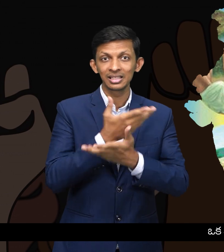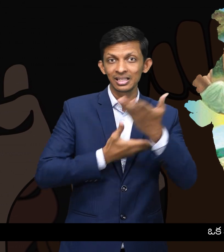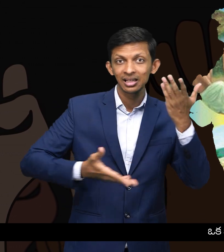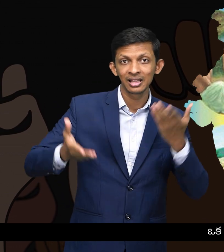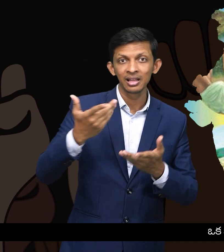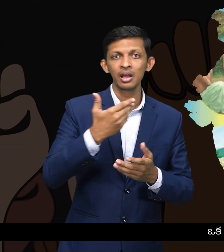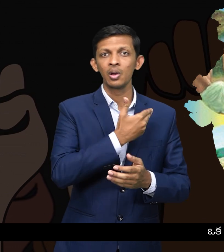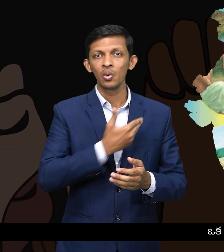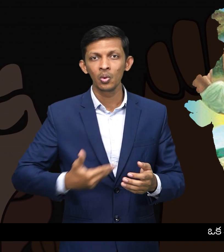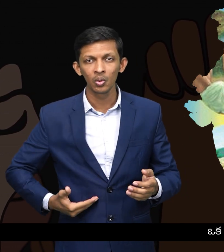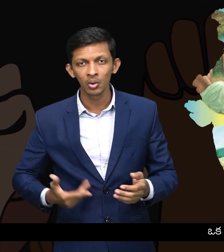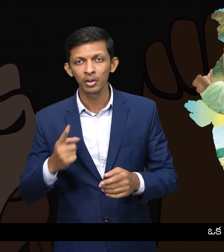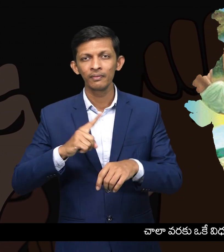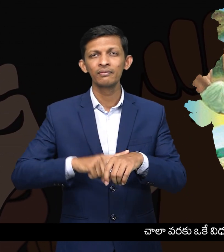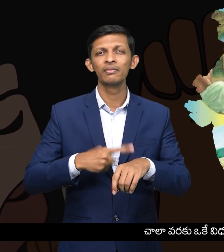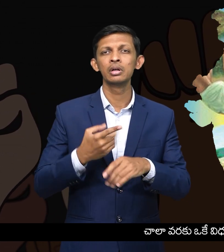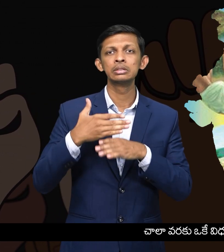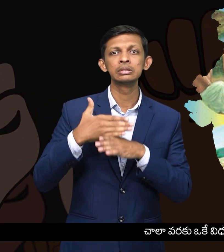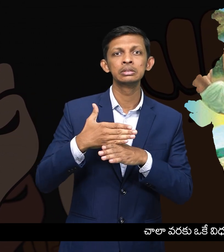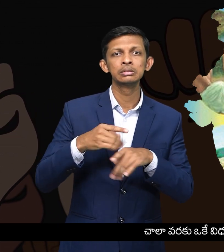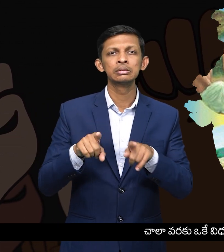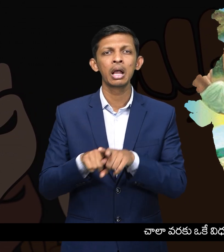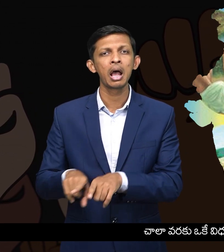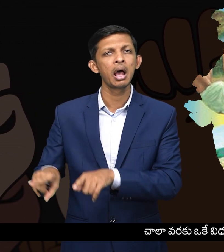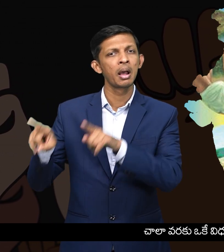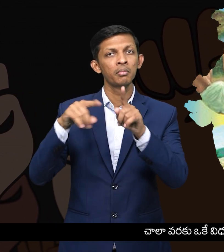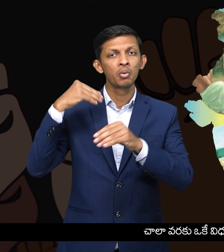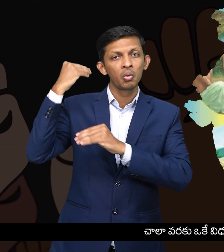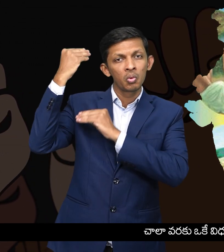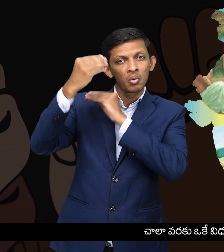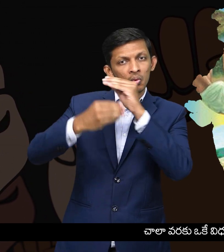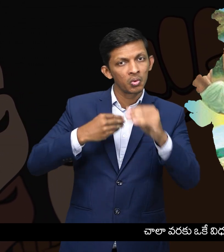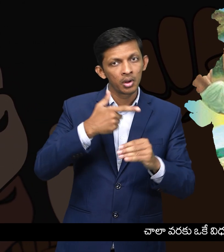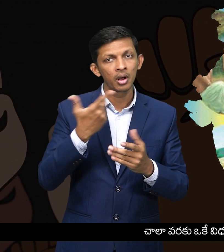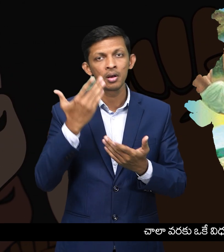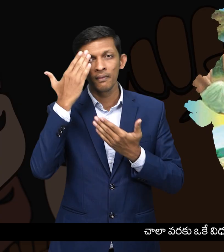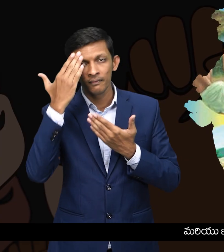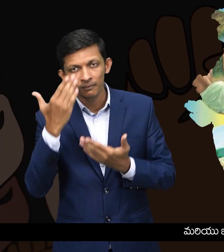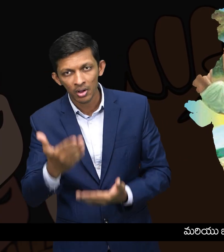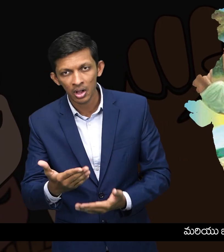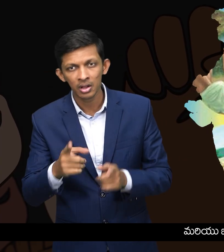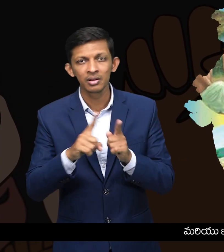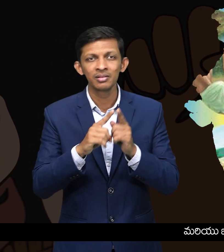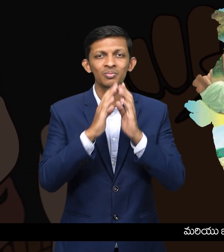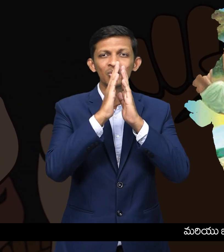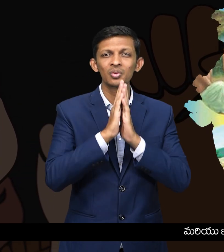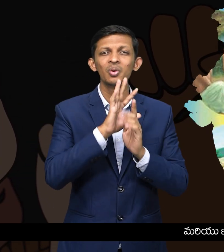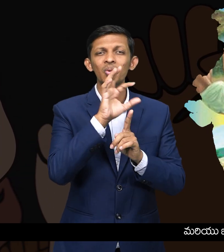ఒక కులంలోని ప్రజలు చాలా వరకు ఒకే విధమైన సాంప్రదాయాలను పంచుకుంటారు మరియు ఒక నిర్దిష్ట దేవుణ్ణి